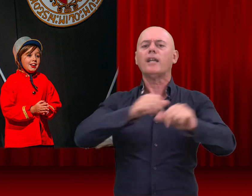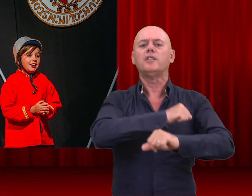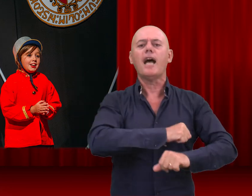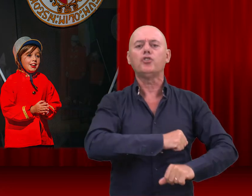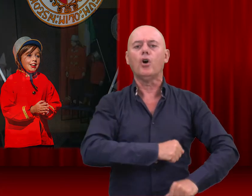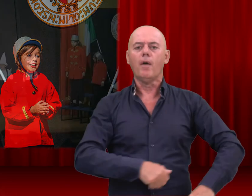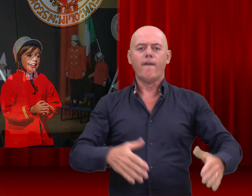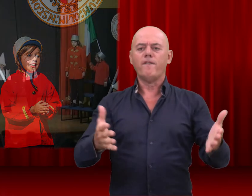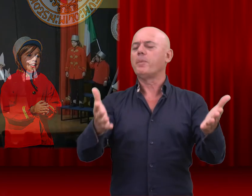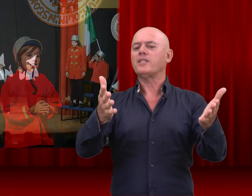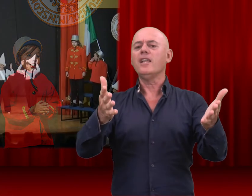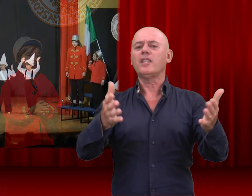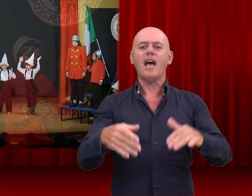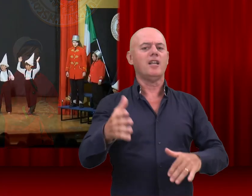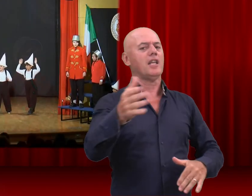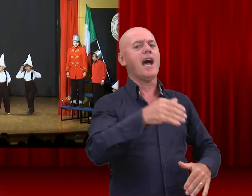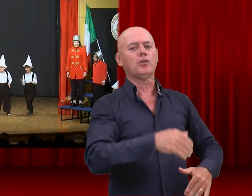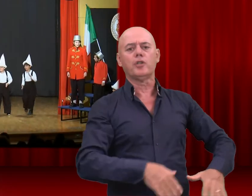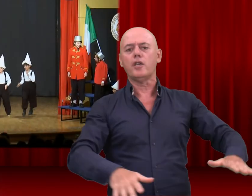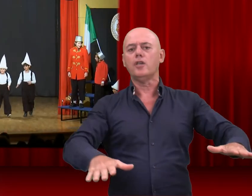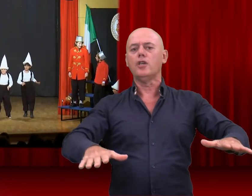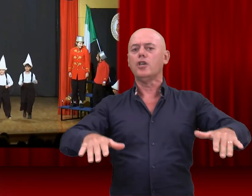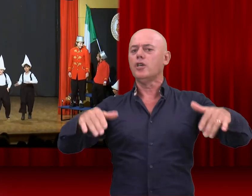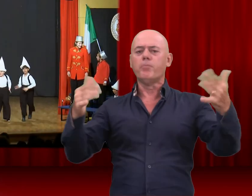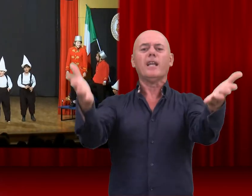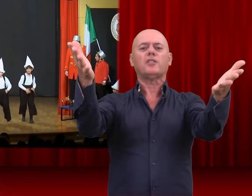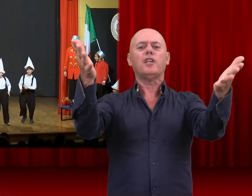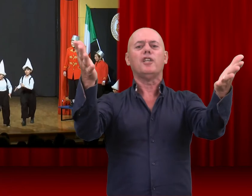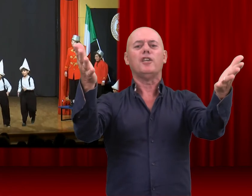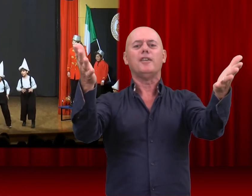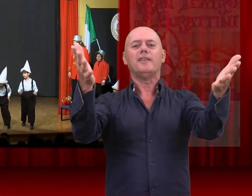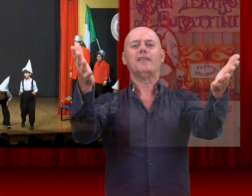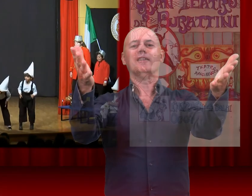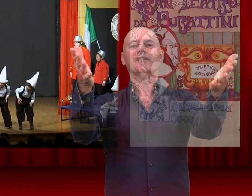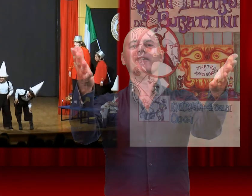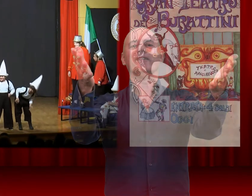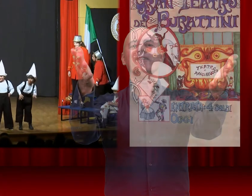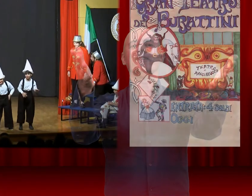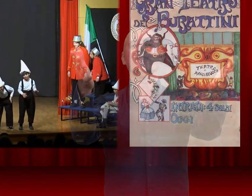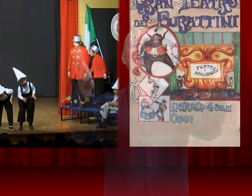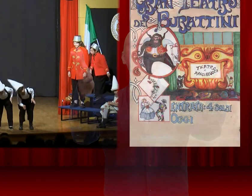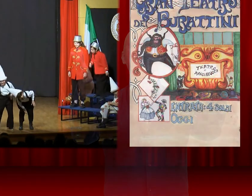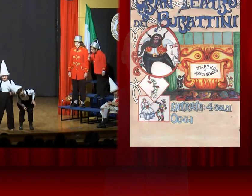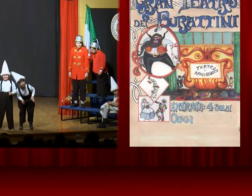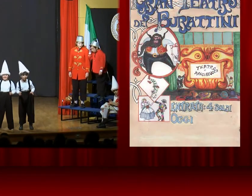in burattinaggio, vi presenta il teatro dei burattini.